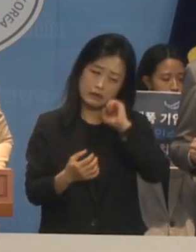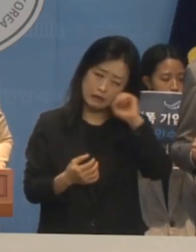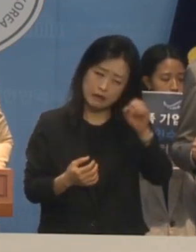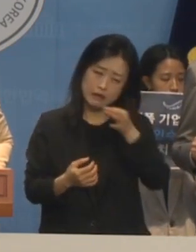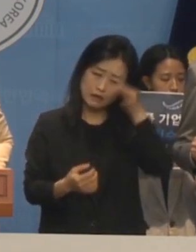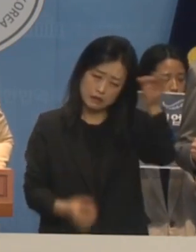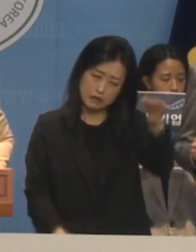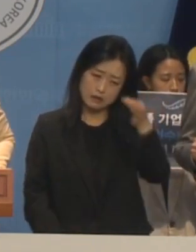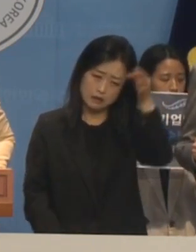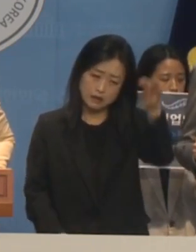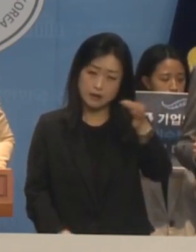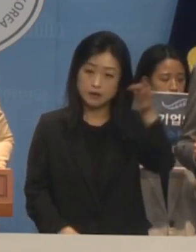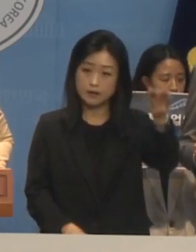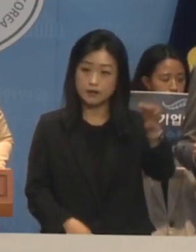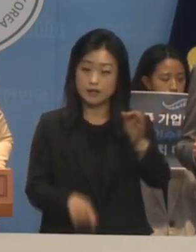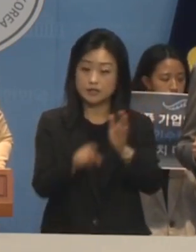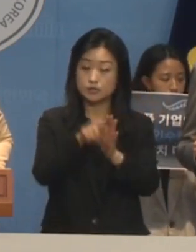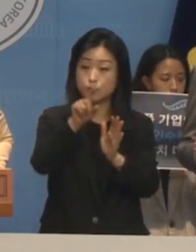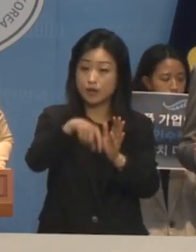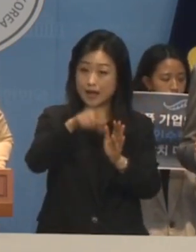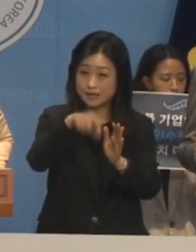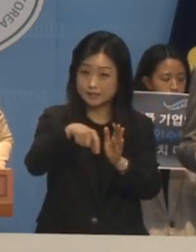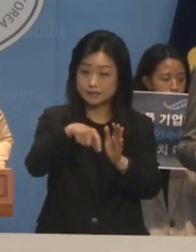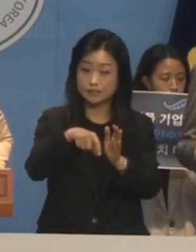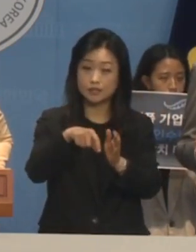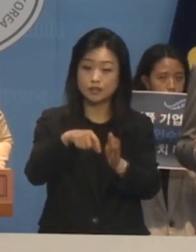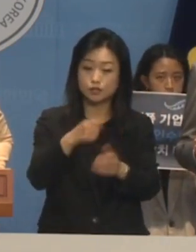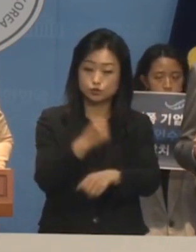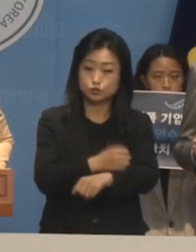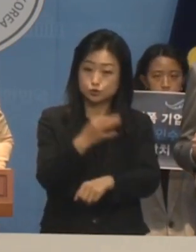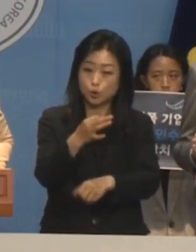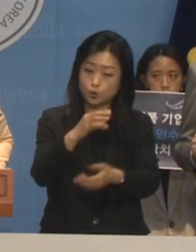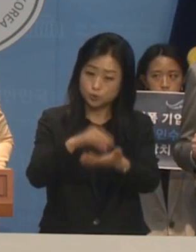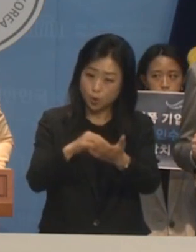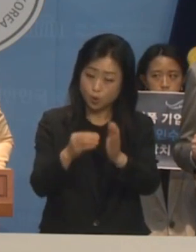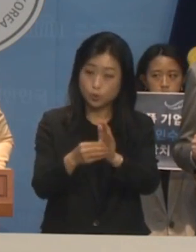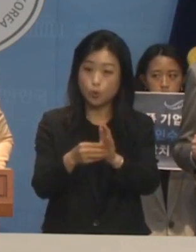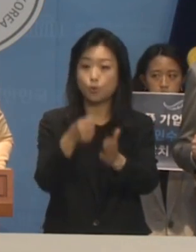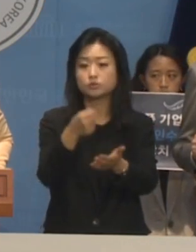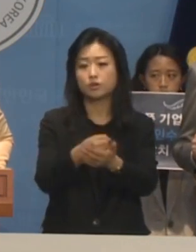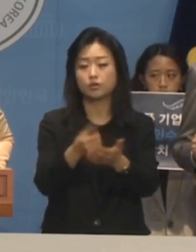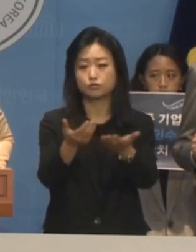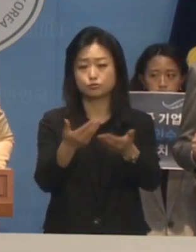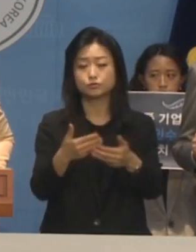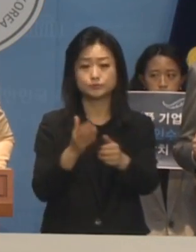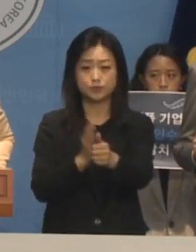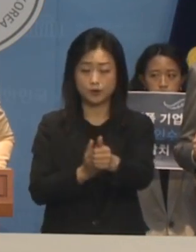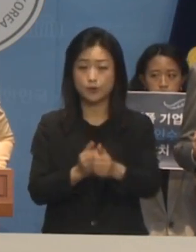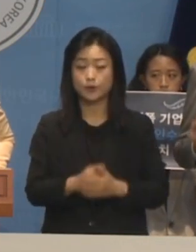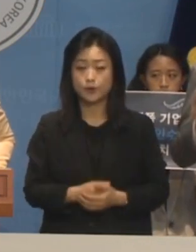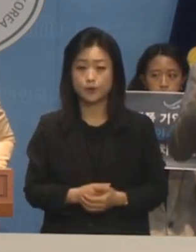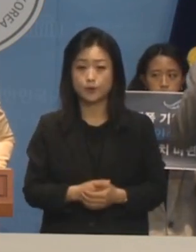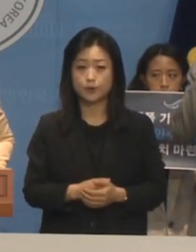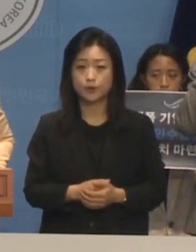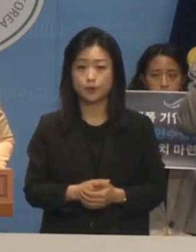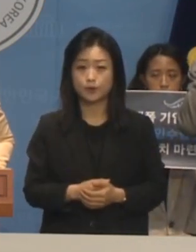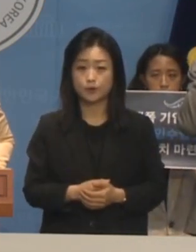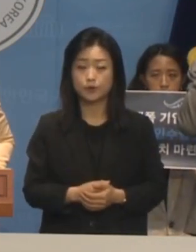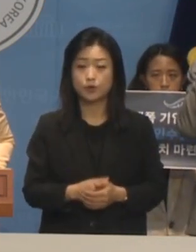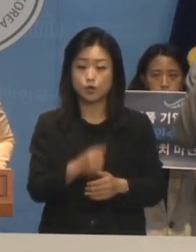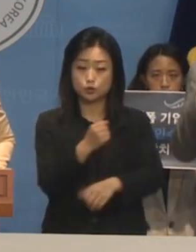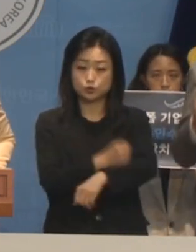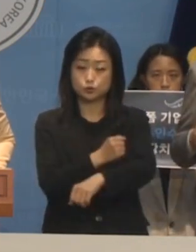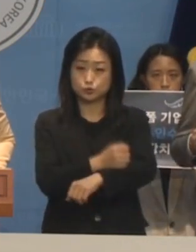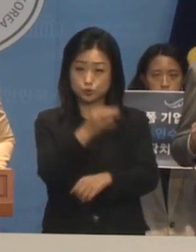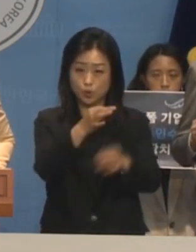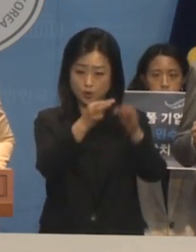실정입니다. 카드 수수료처럼 적정 수수료를 정하는 것이 급선무입니다. 수수료 인하 및